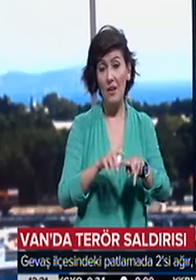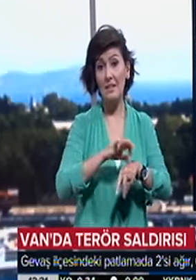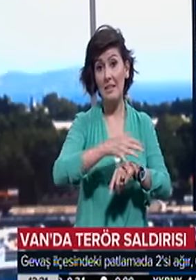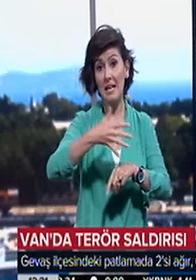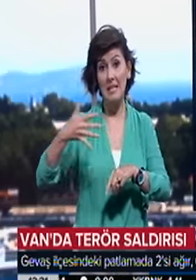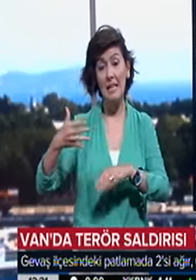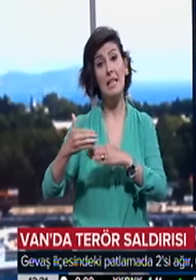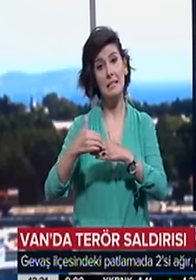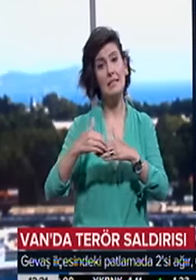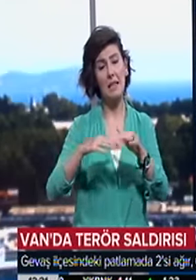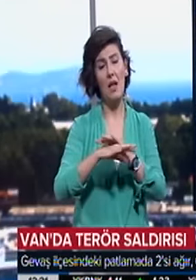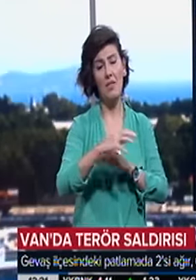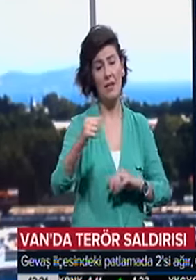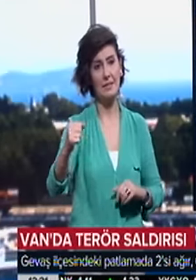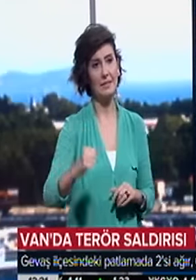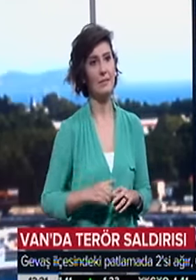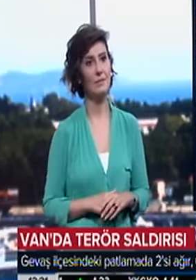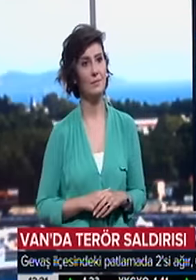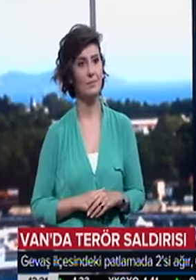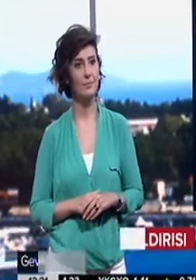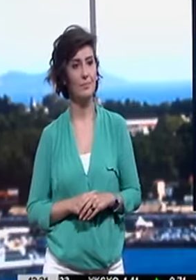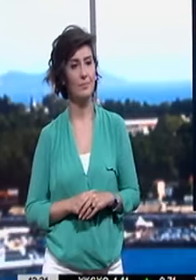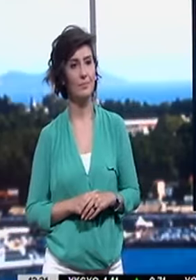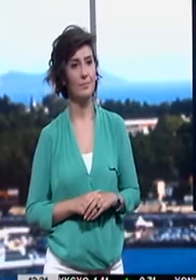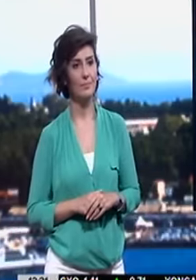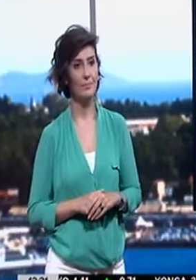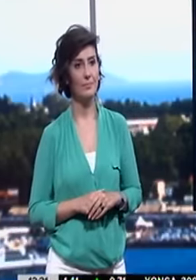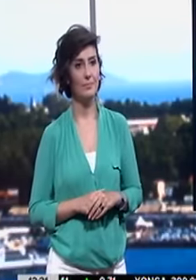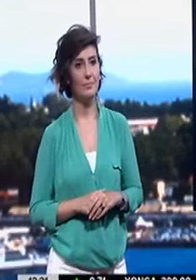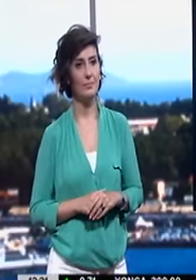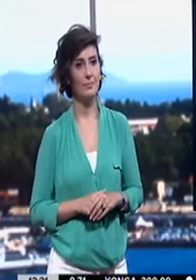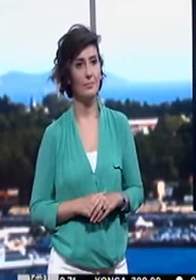Yaralılar Van'daki hastanelerde tedavi altına alındı.